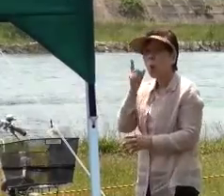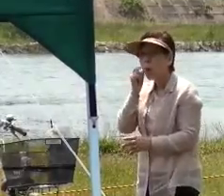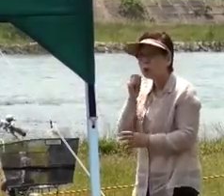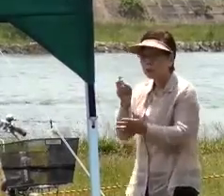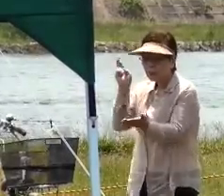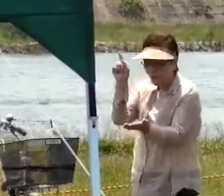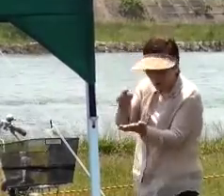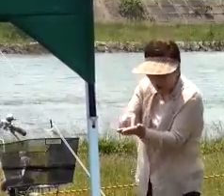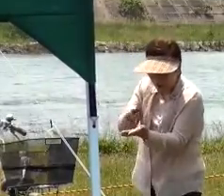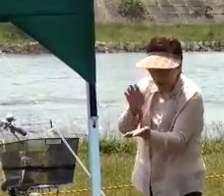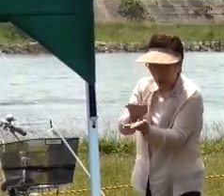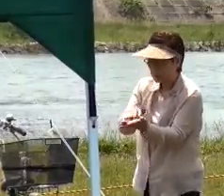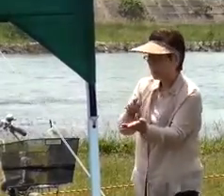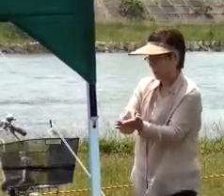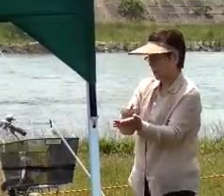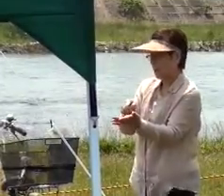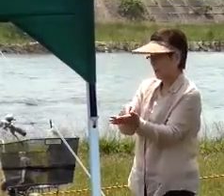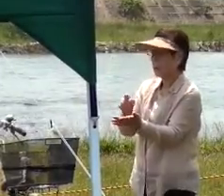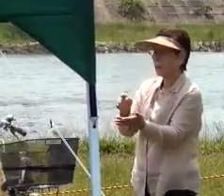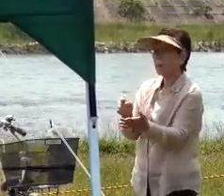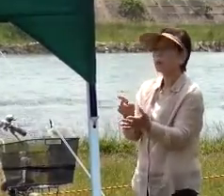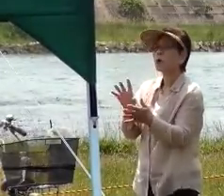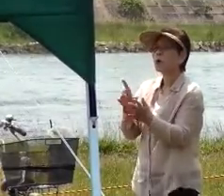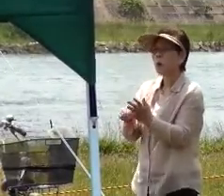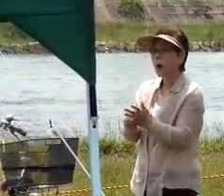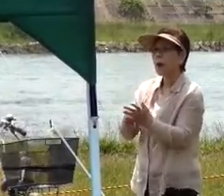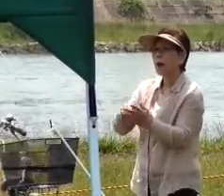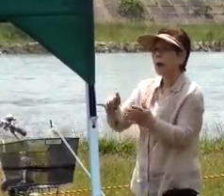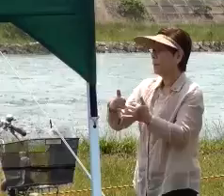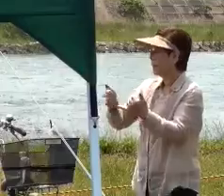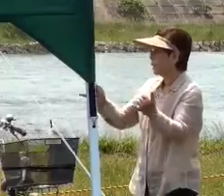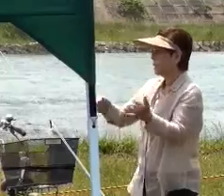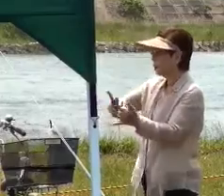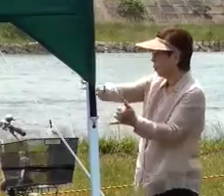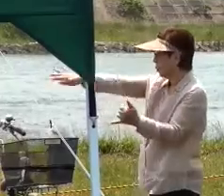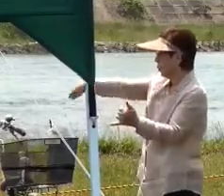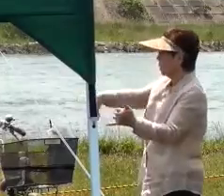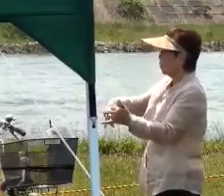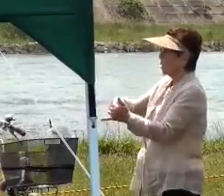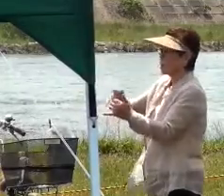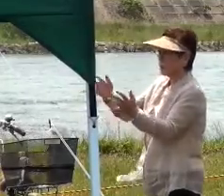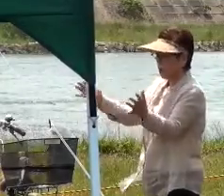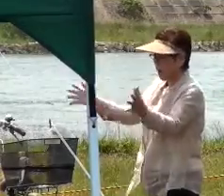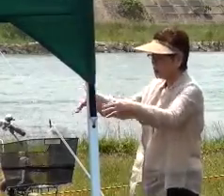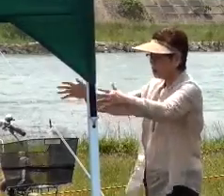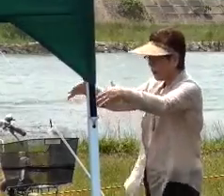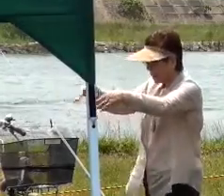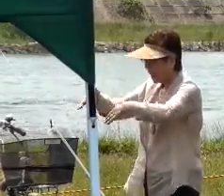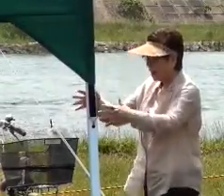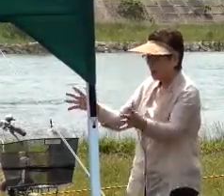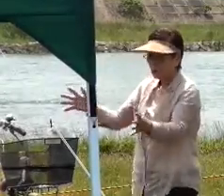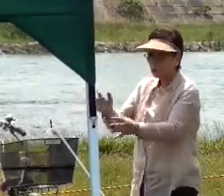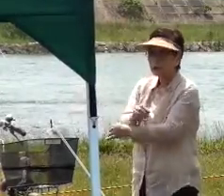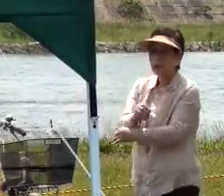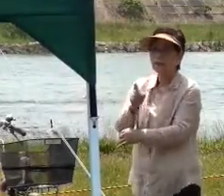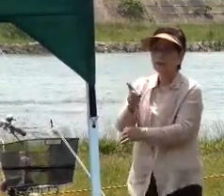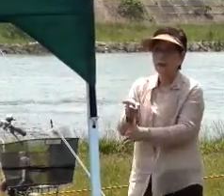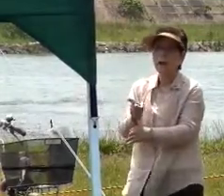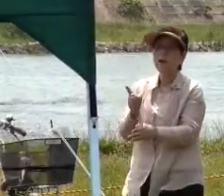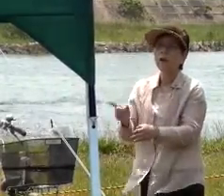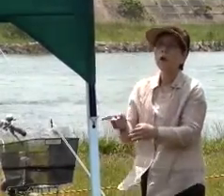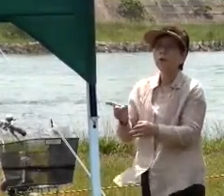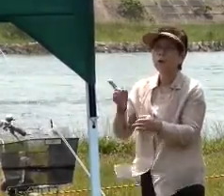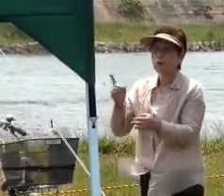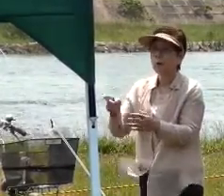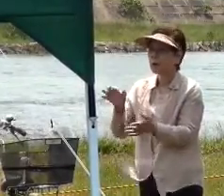ら友達や近所の女たちを呼び集めて、なくした銀貨を見つけましたから一緒に喜んでく